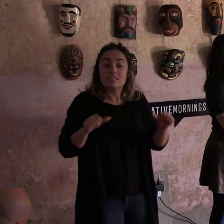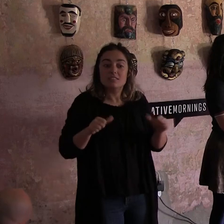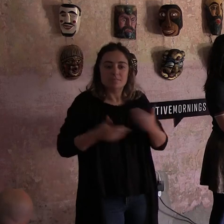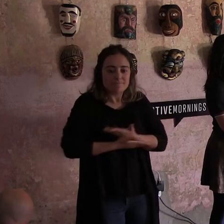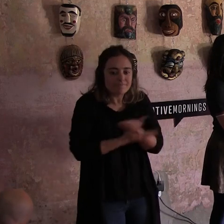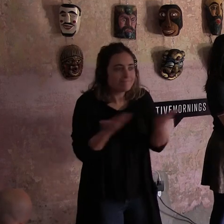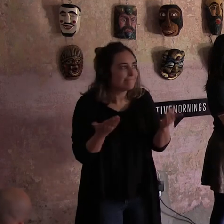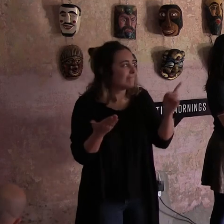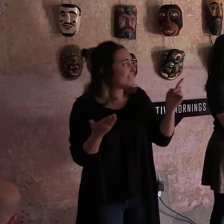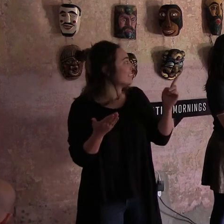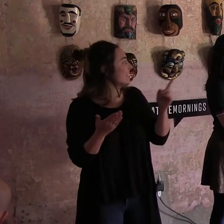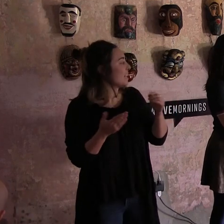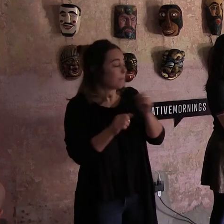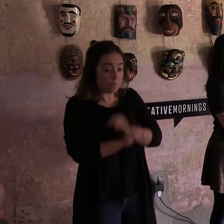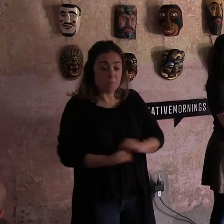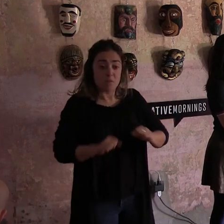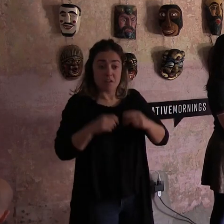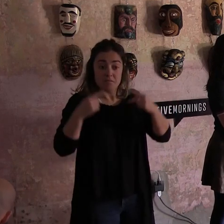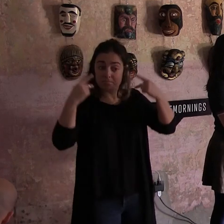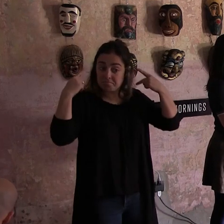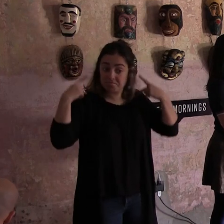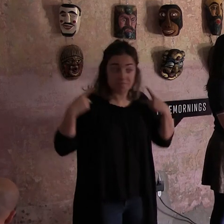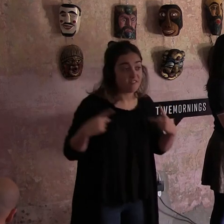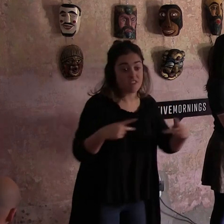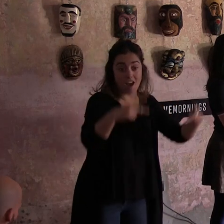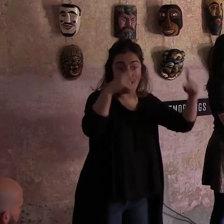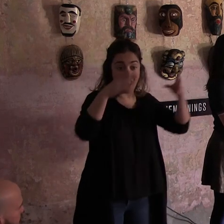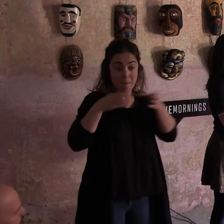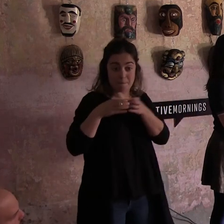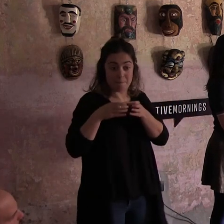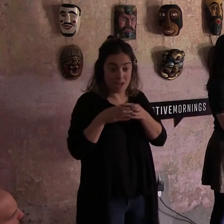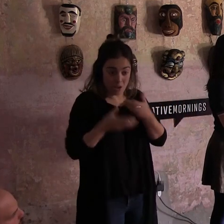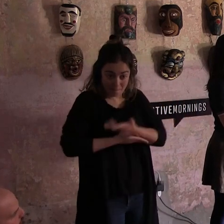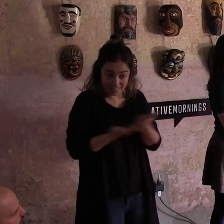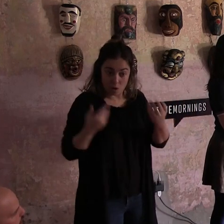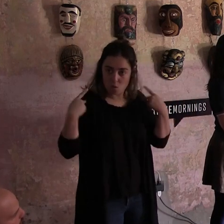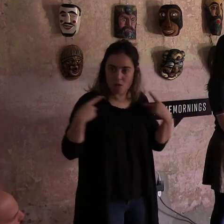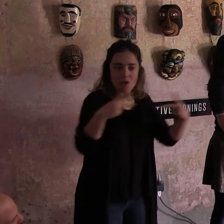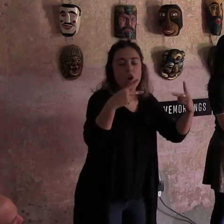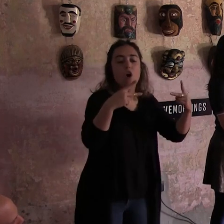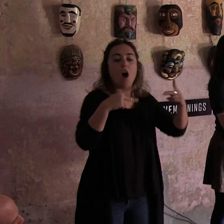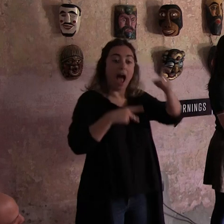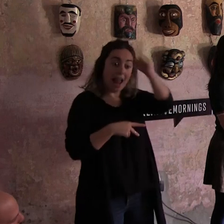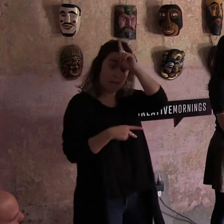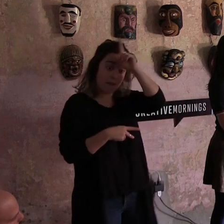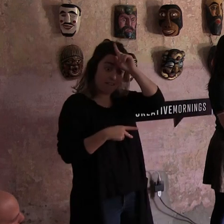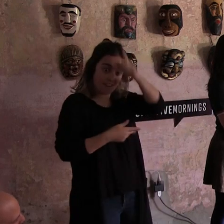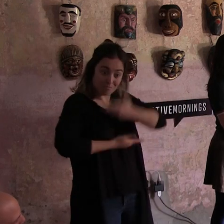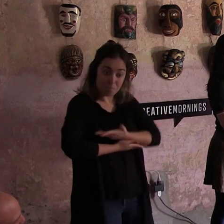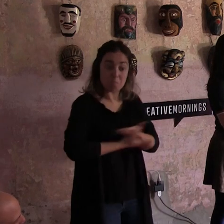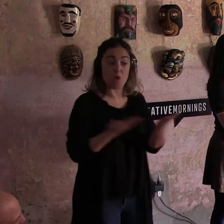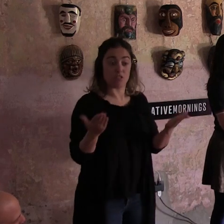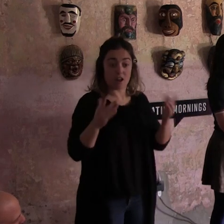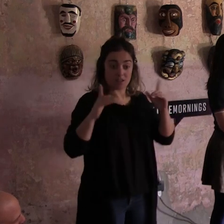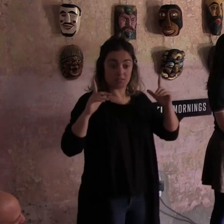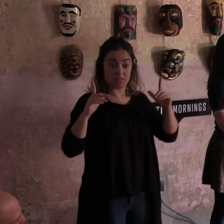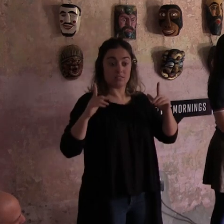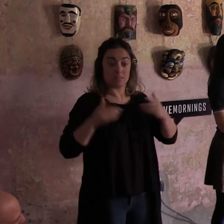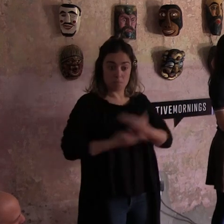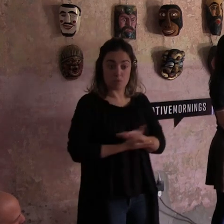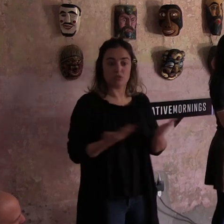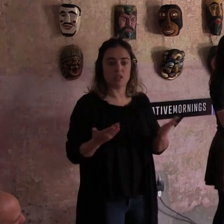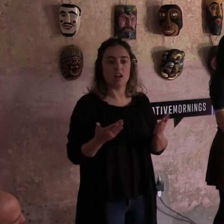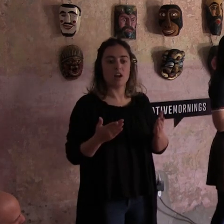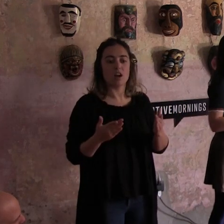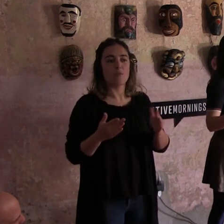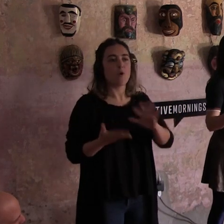divino, nos fuimos a festivales, estuvimos en Alemania, en la feria, en la Tanzmesse, que es la feria más